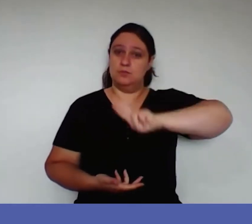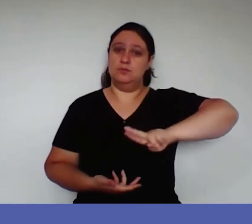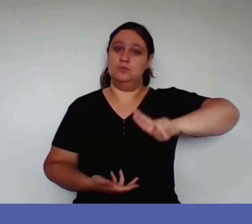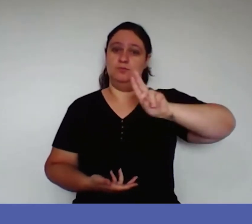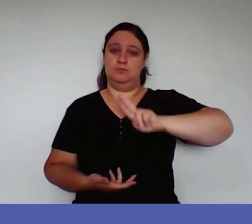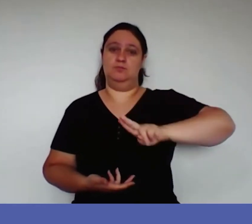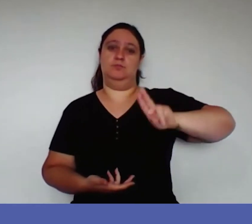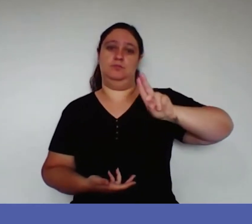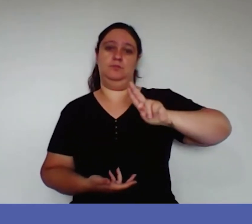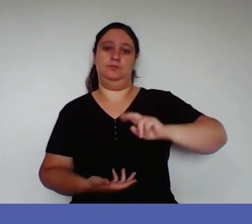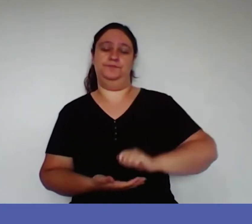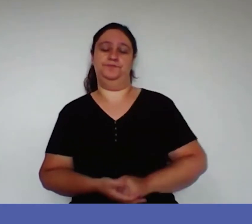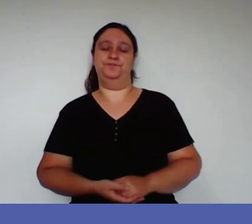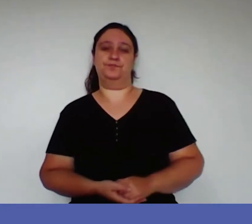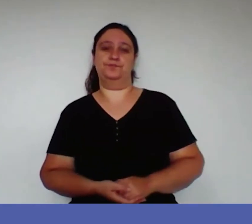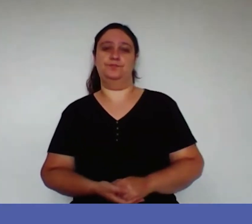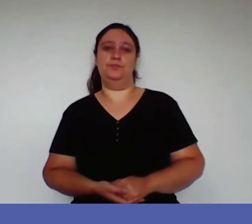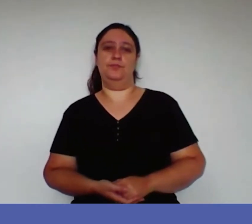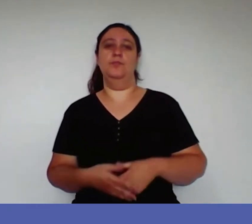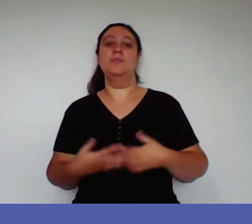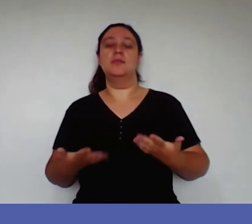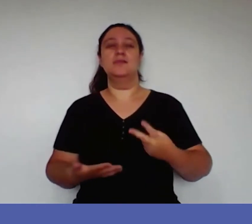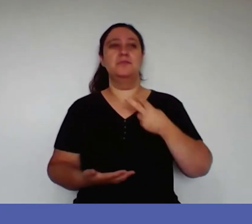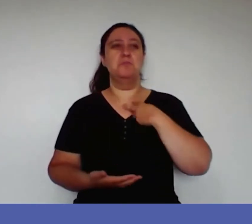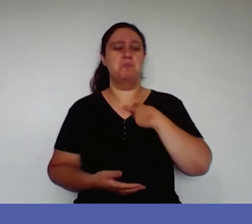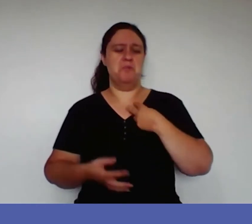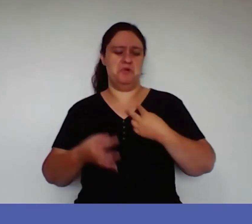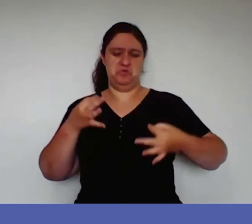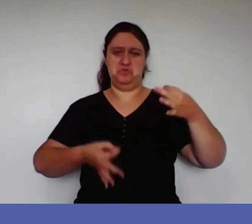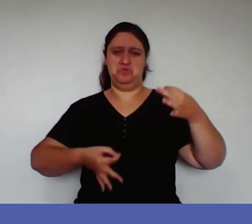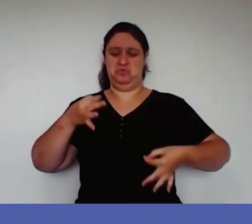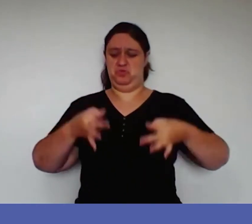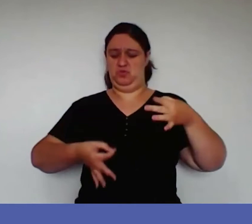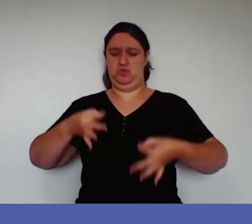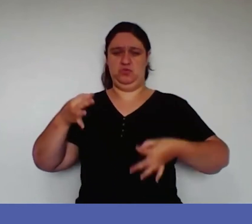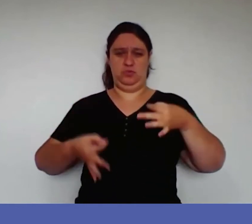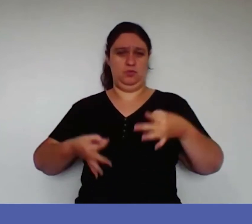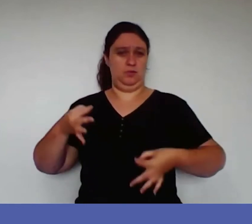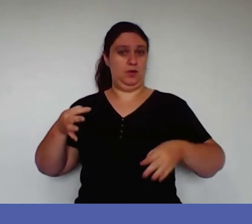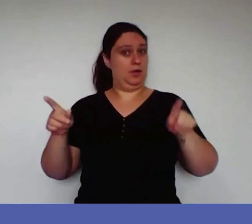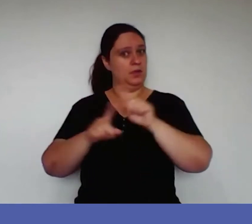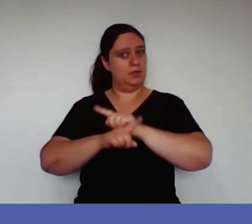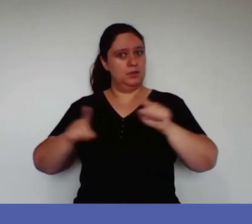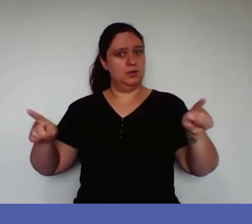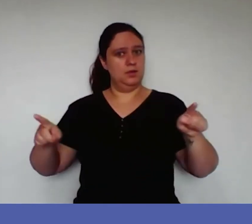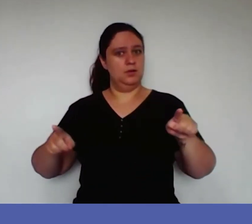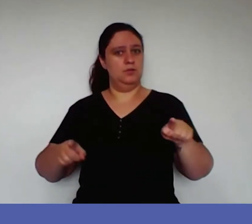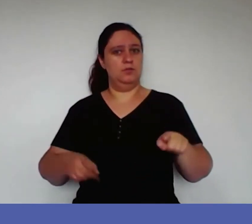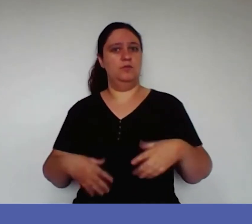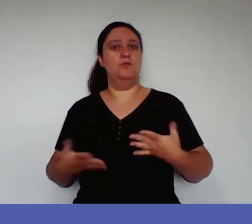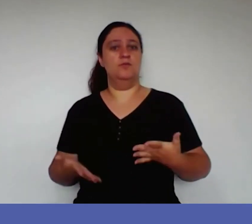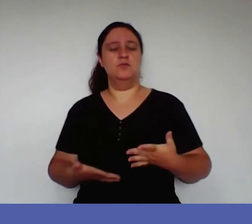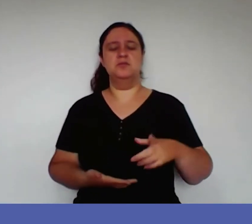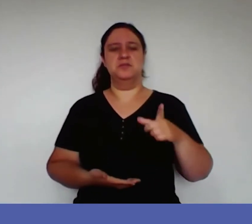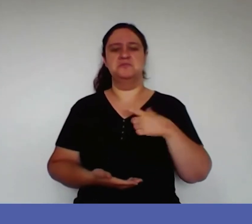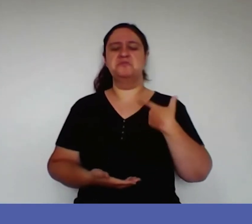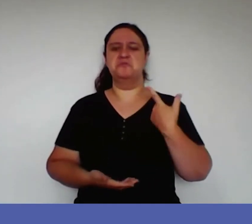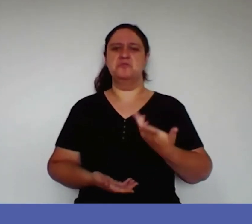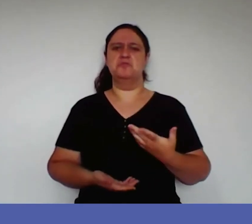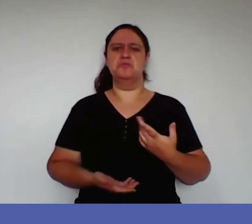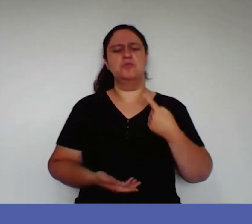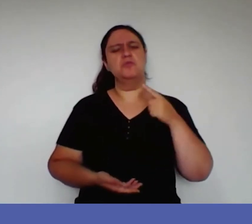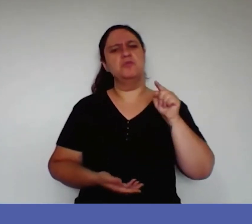irmãos, não vamos julgar com nossos olhos. Se você tem uma boa estirpe, se você tem, né,